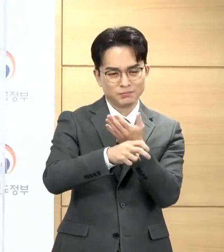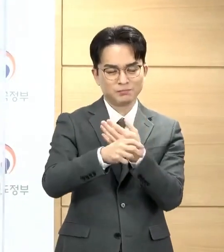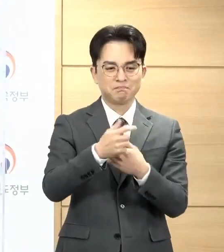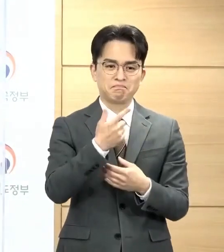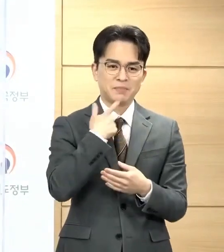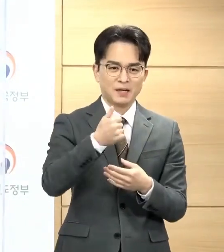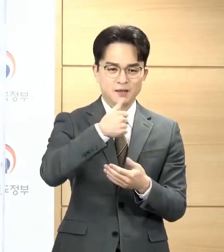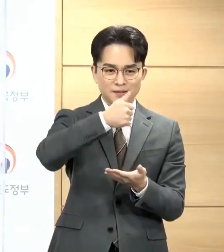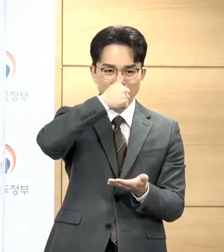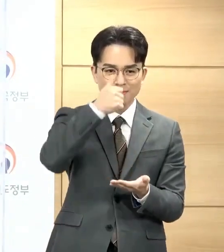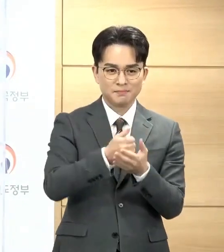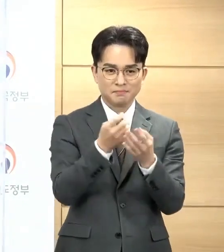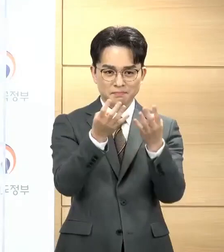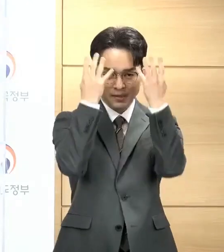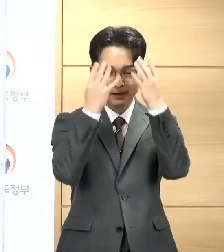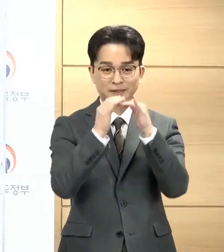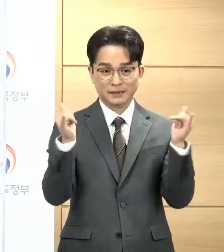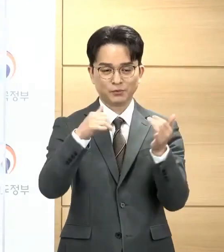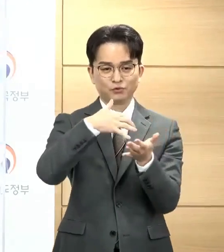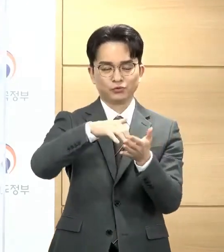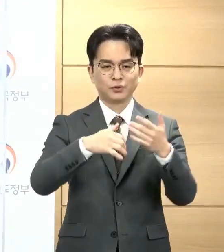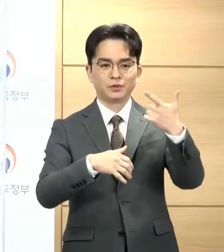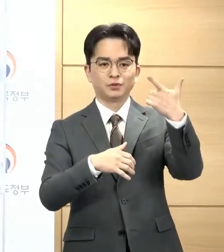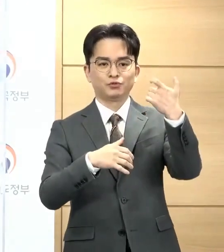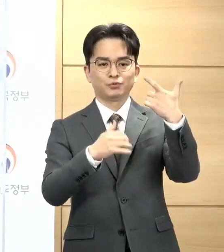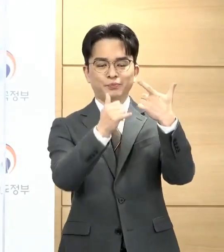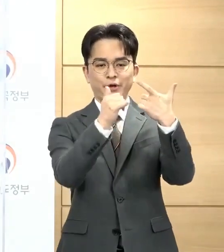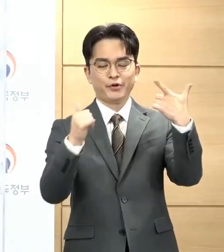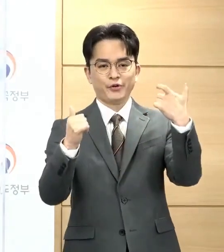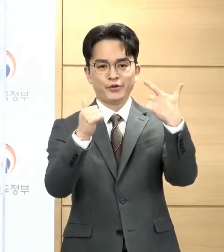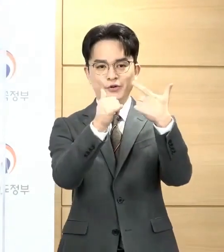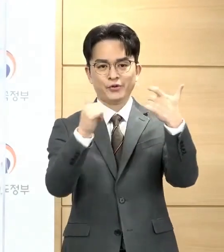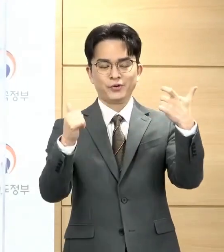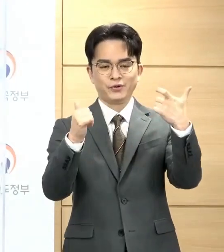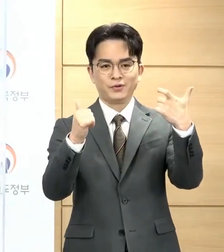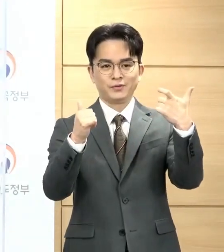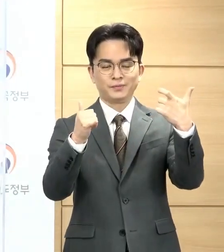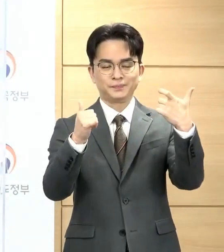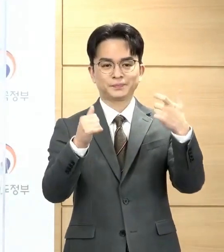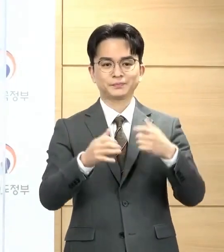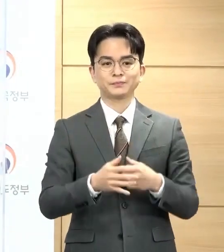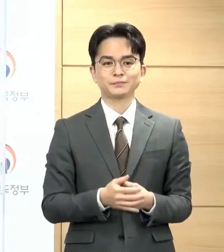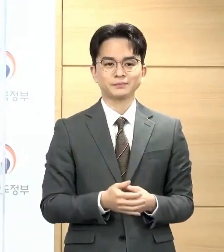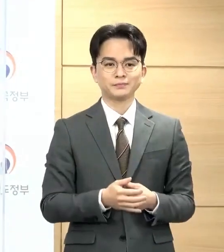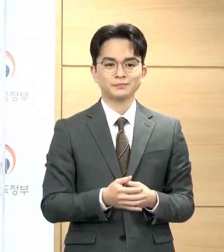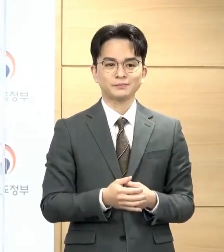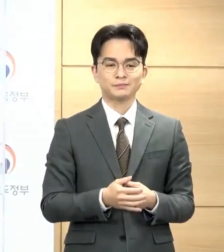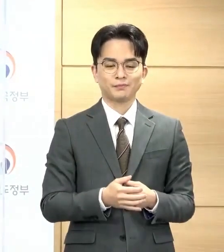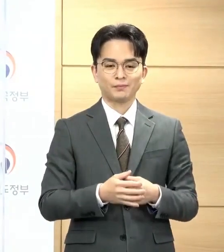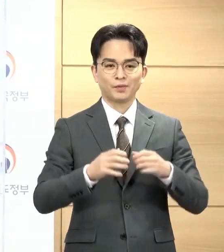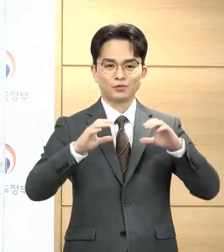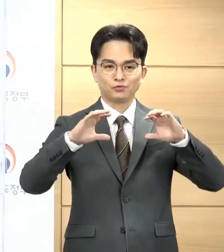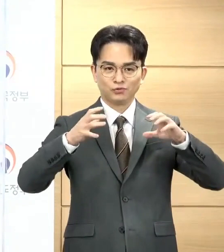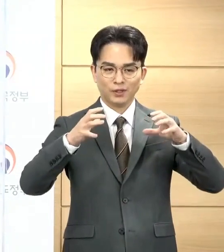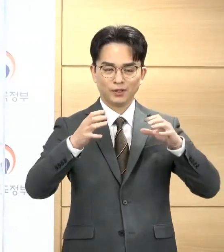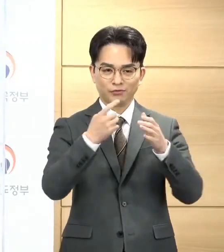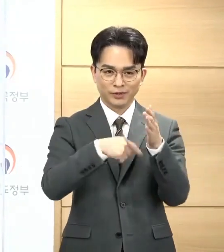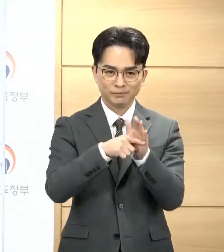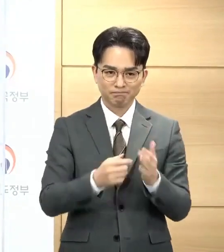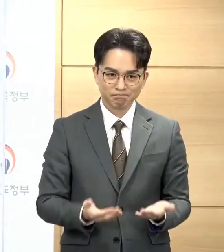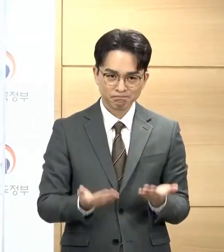주요 공직자 66명의 대해서 그간 국가 사회 기여한 공로 등을